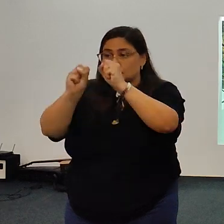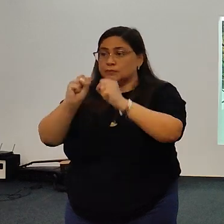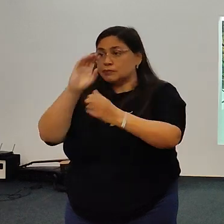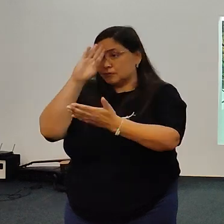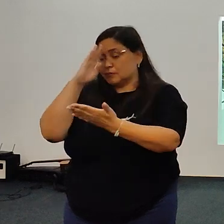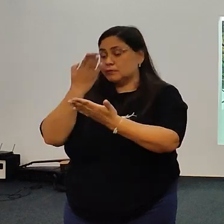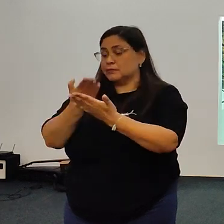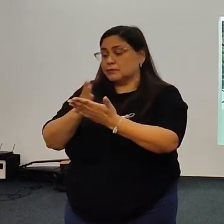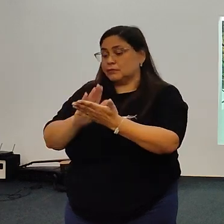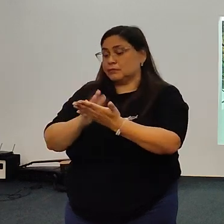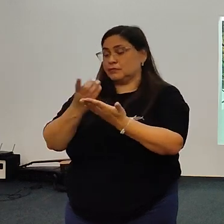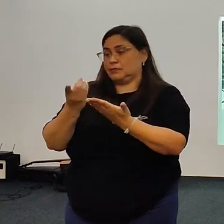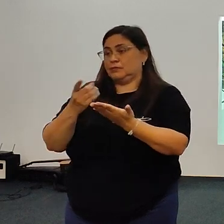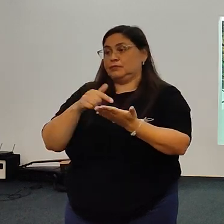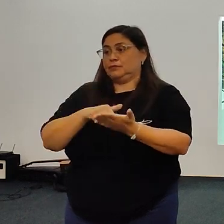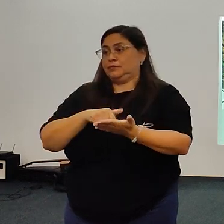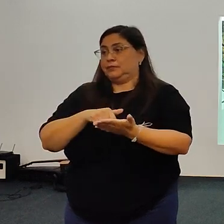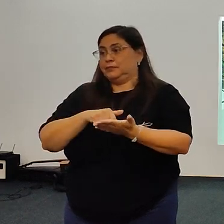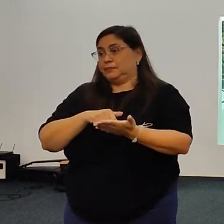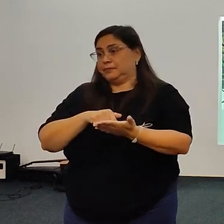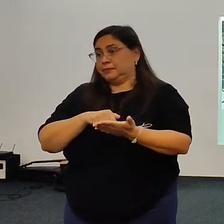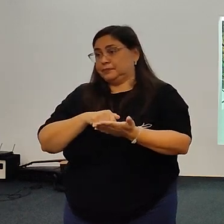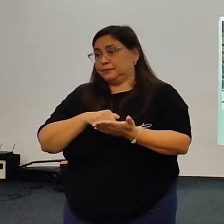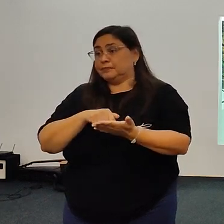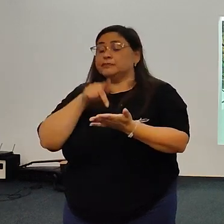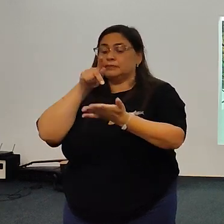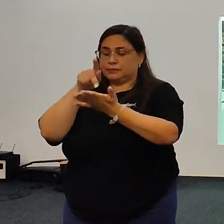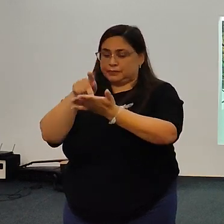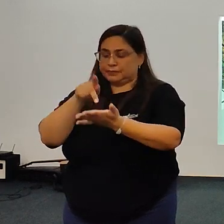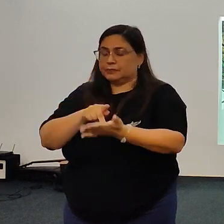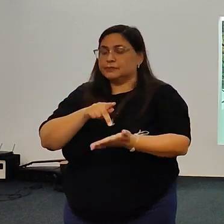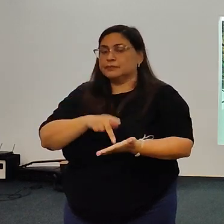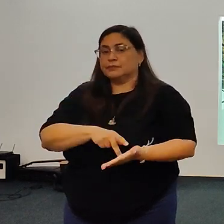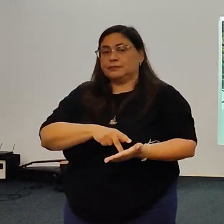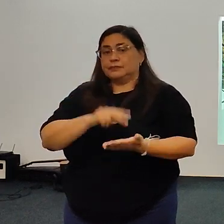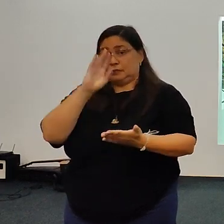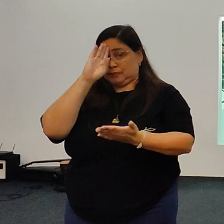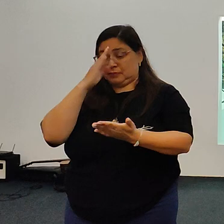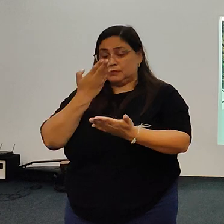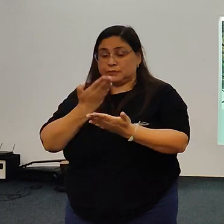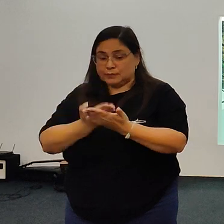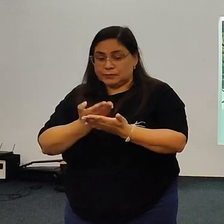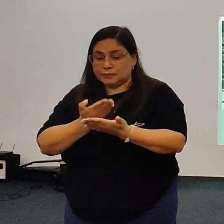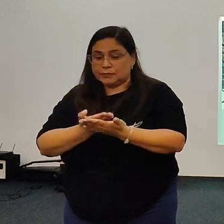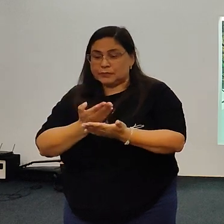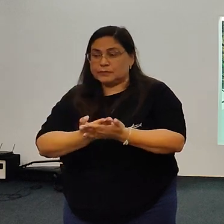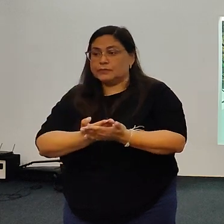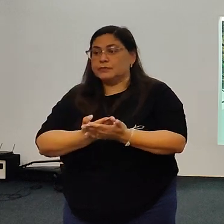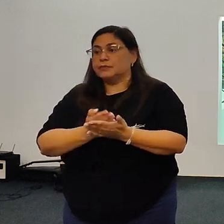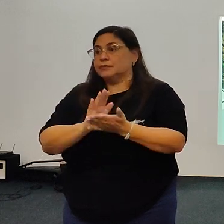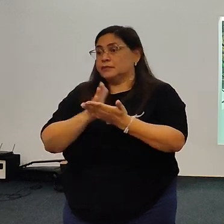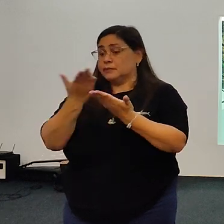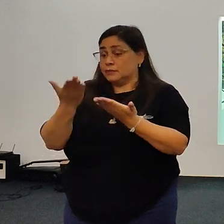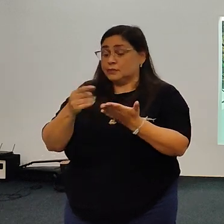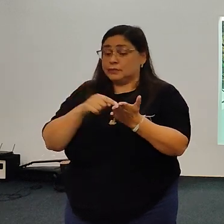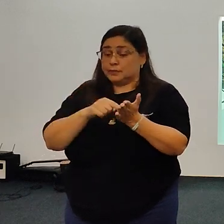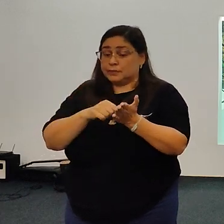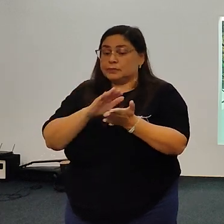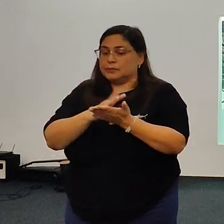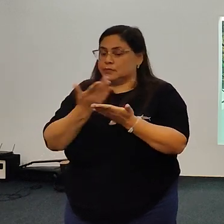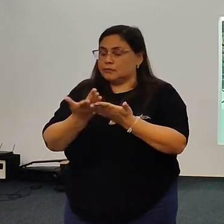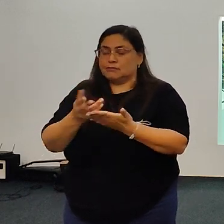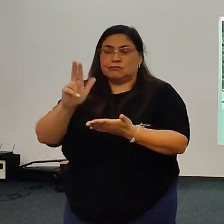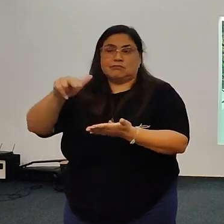confiar nas Escrituras. De fato nós podemos confiar nas Escrituras. As Escrituras